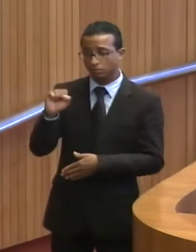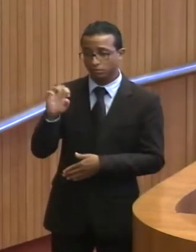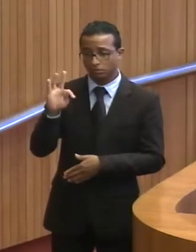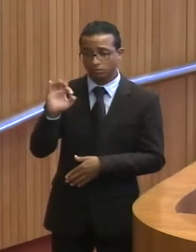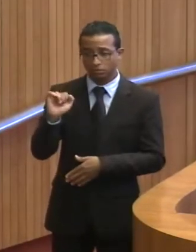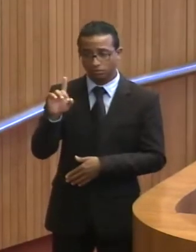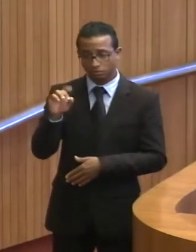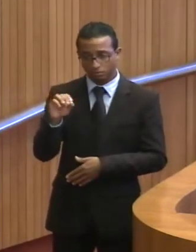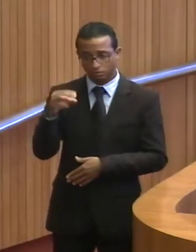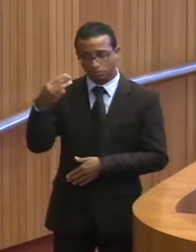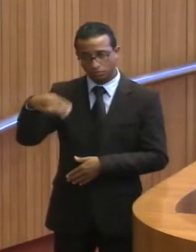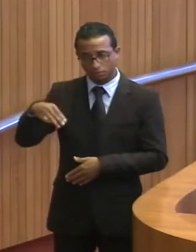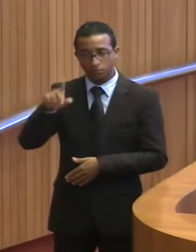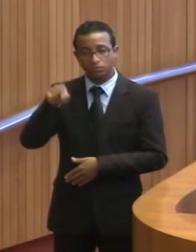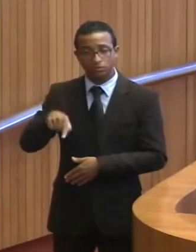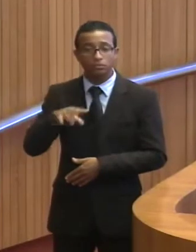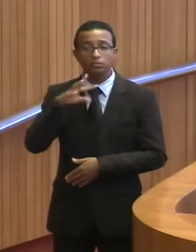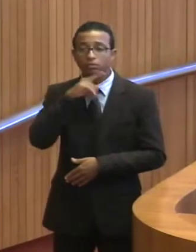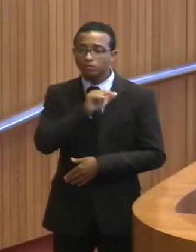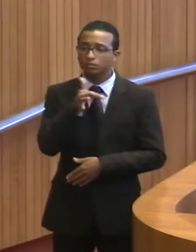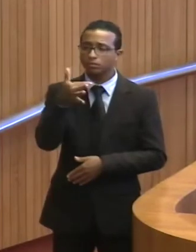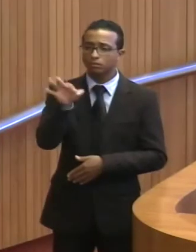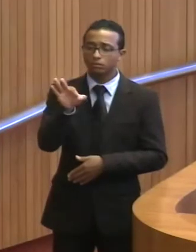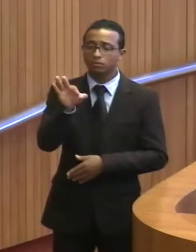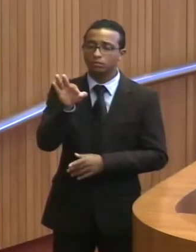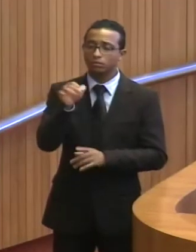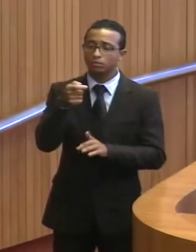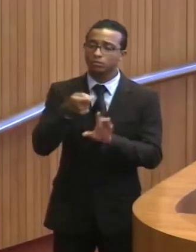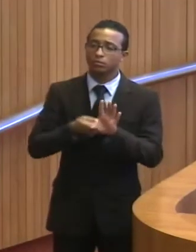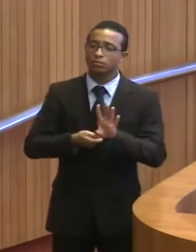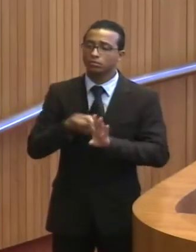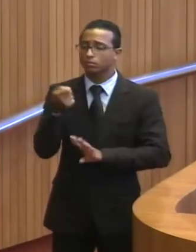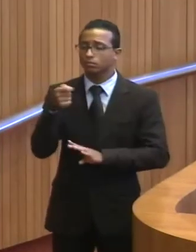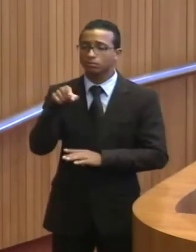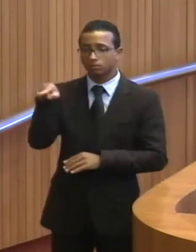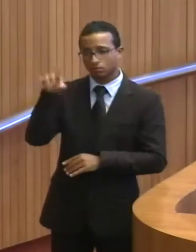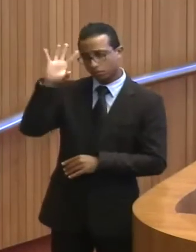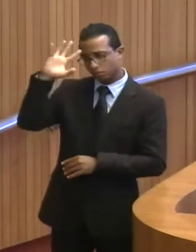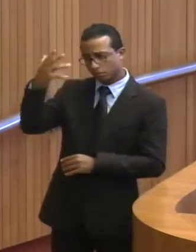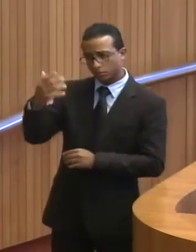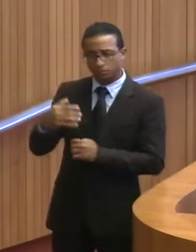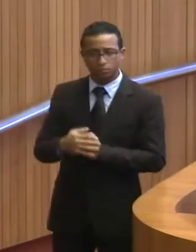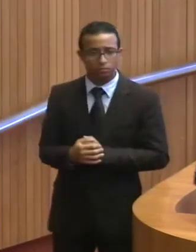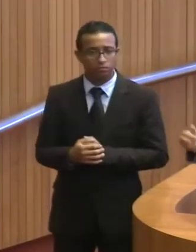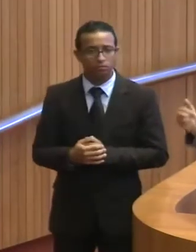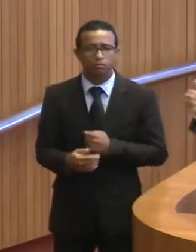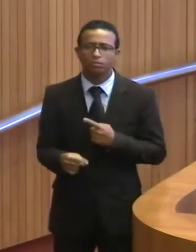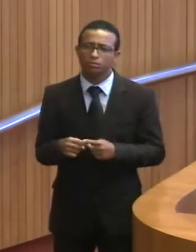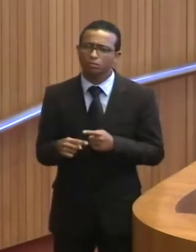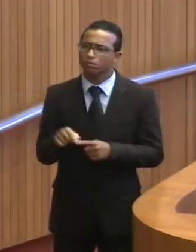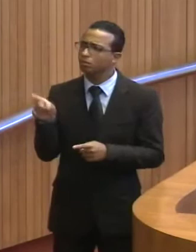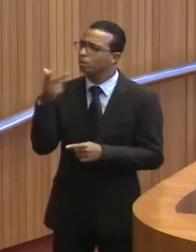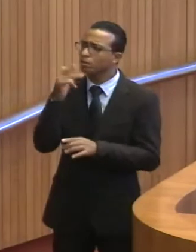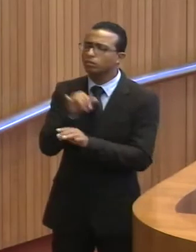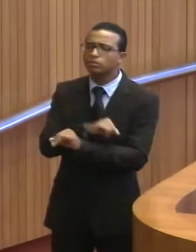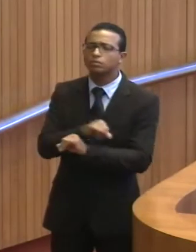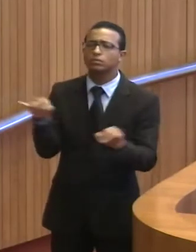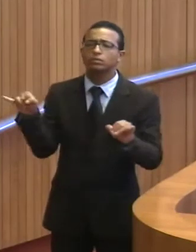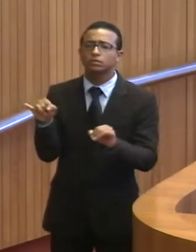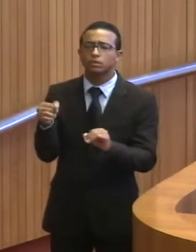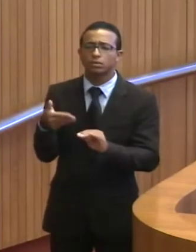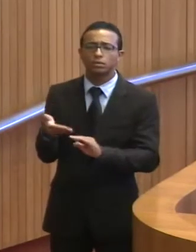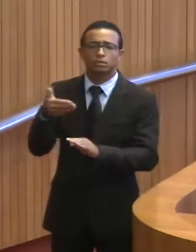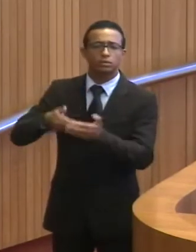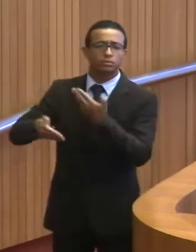Maranhão, já eram decorridos 10 meses da decisão. Por que no noticiário lá